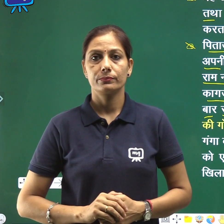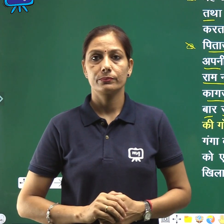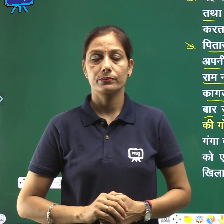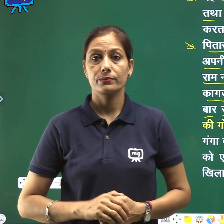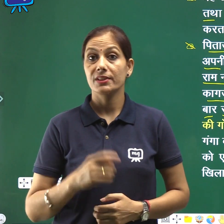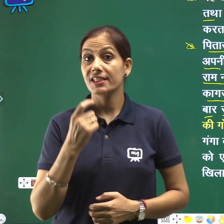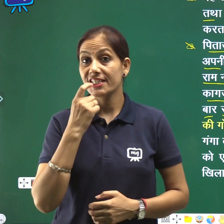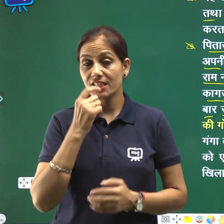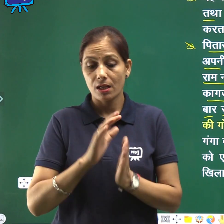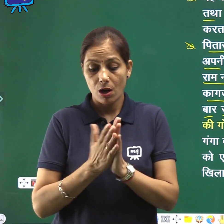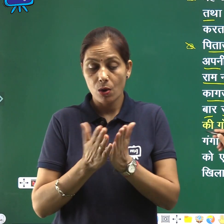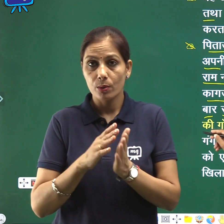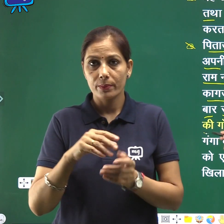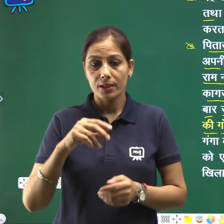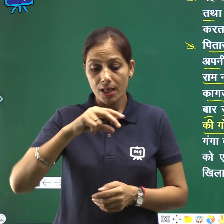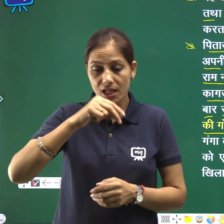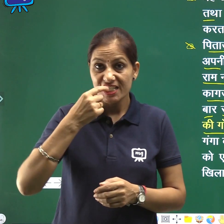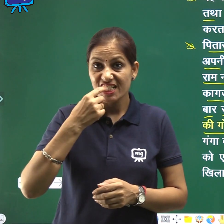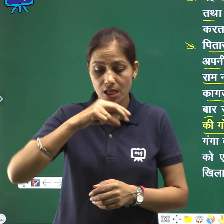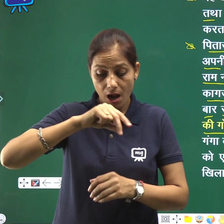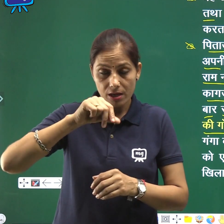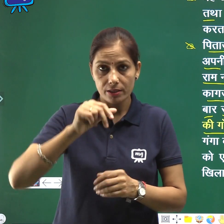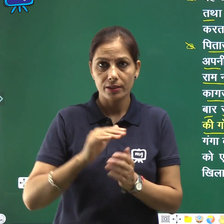आटे की गोलियों में